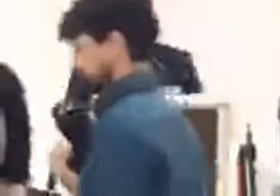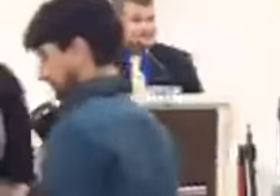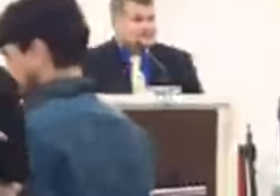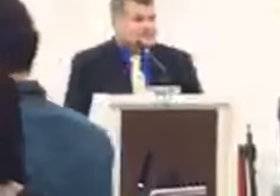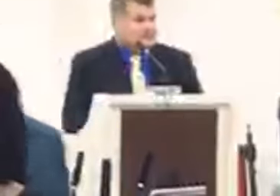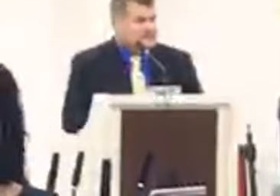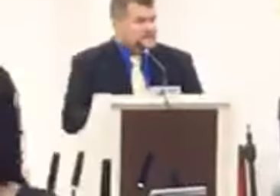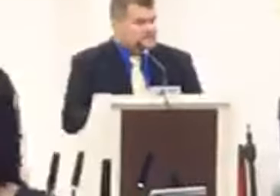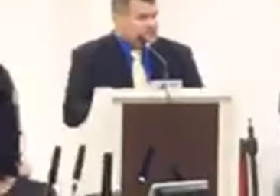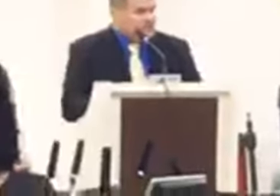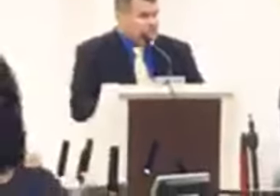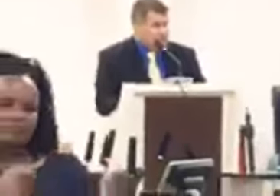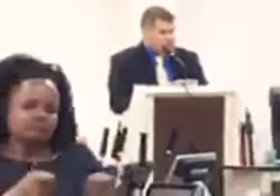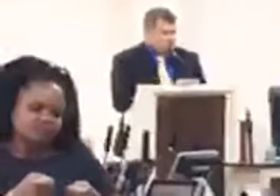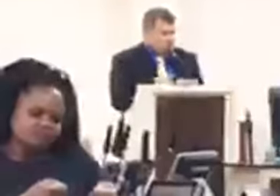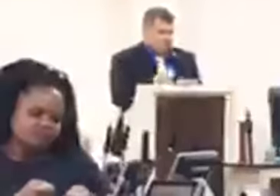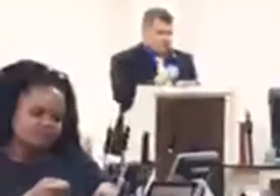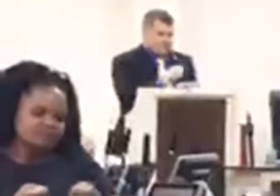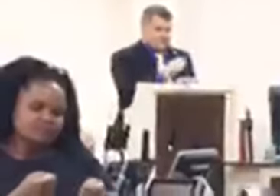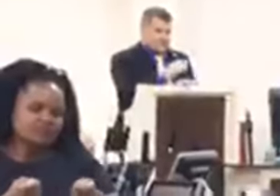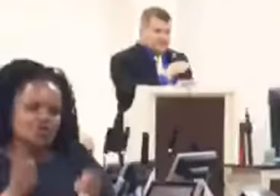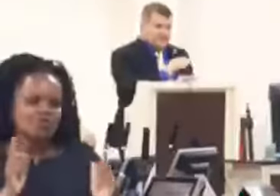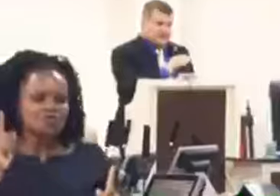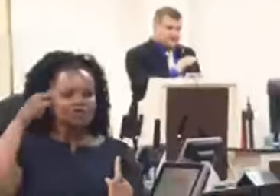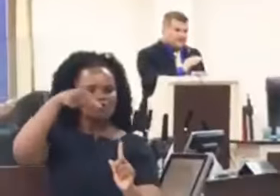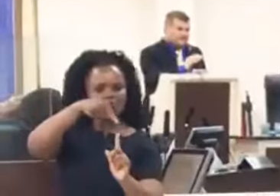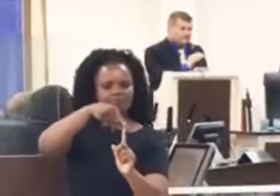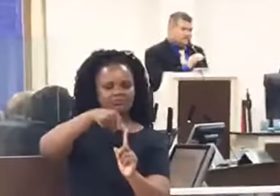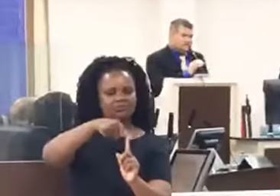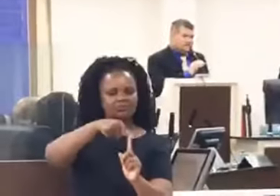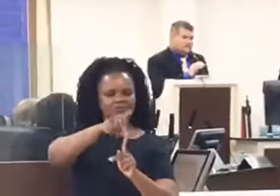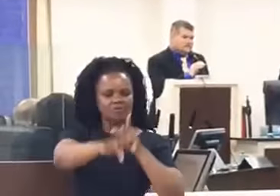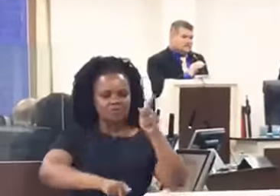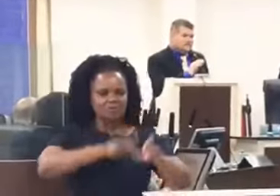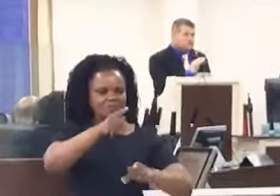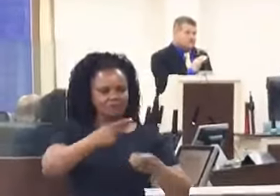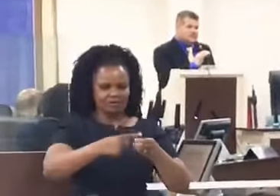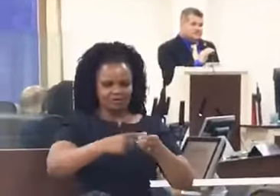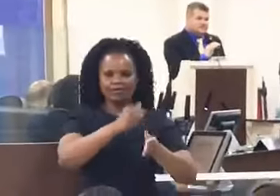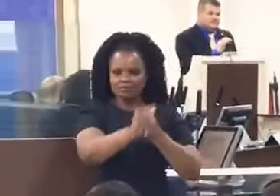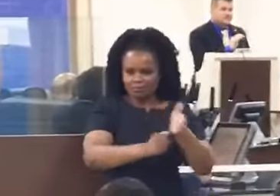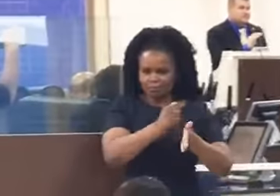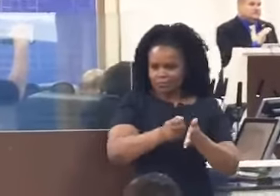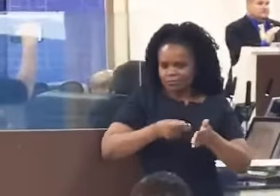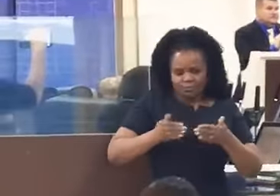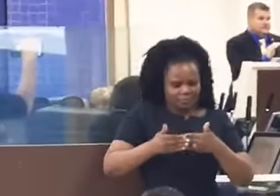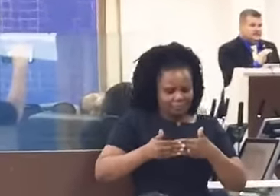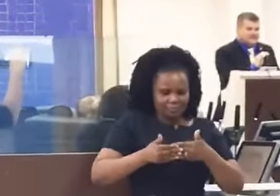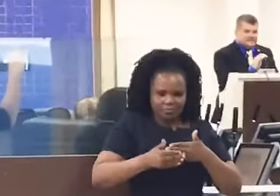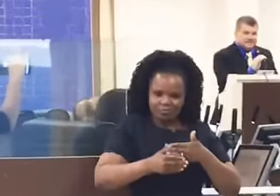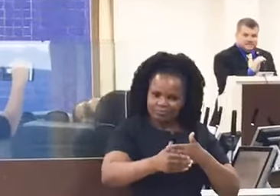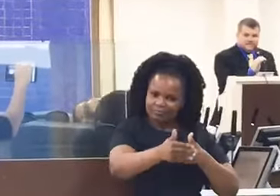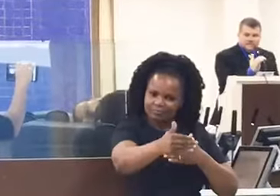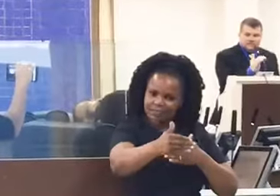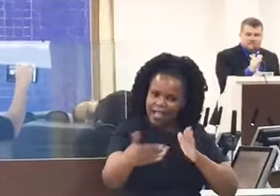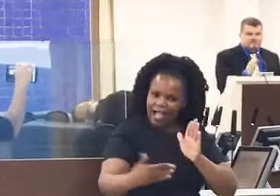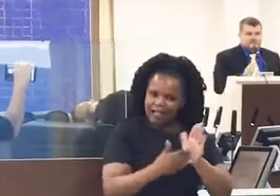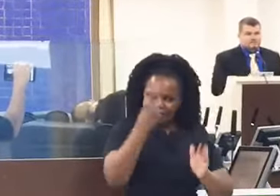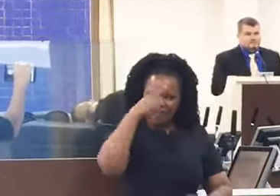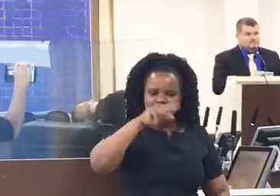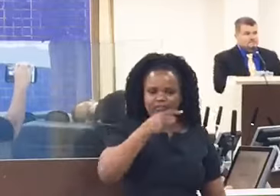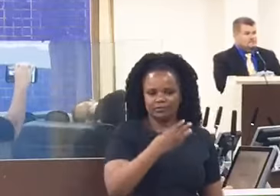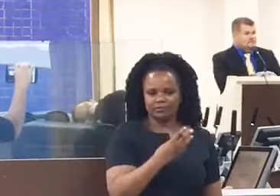de uma administração voltada para o povo de Paranaguá. E assim nós vamos continuar fazendo até dia 31